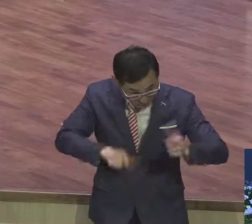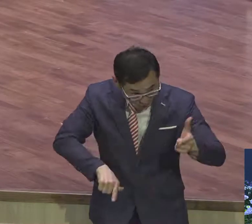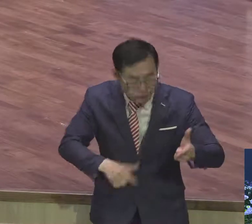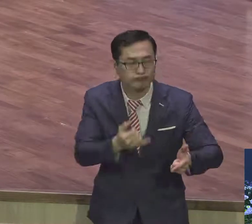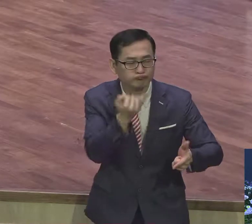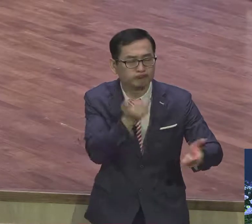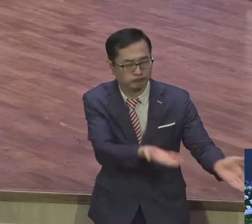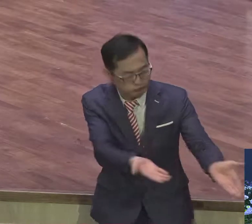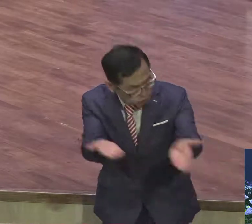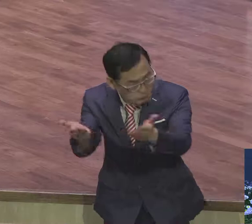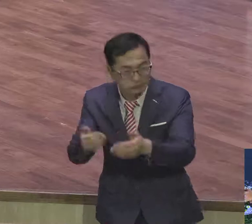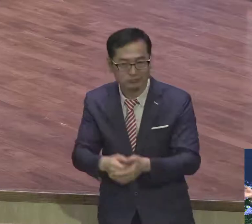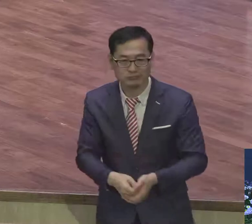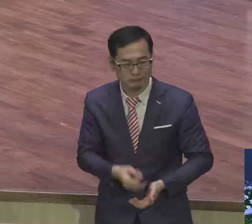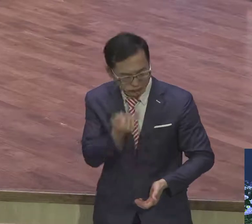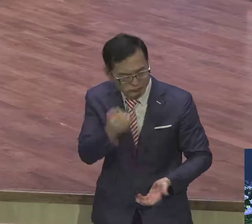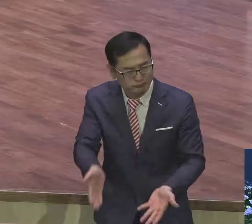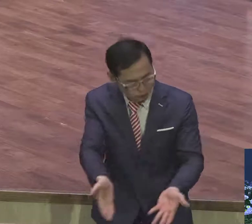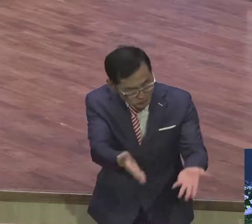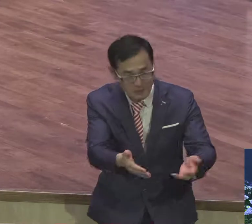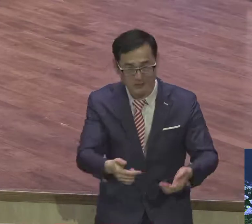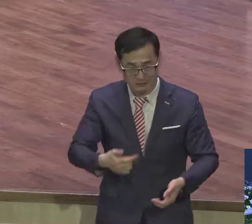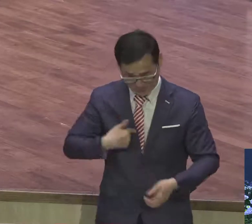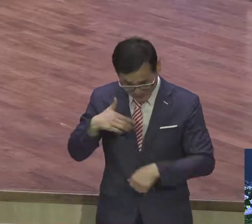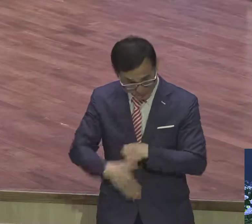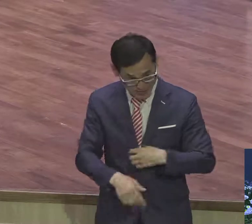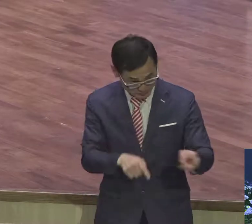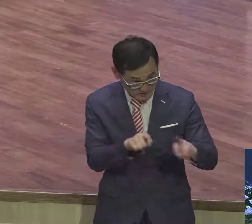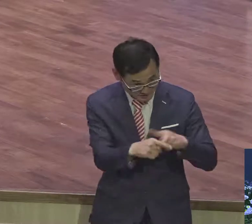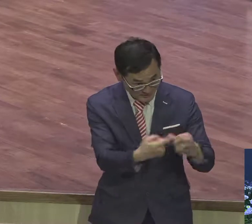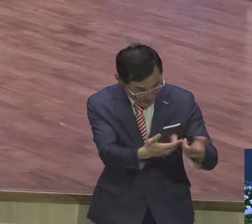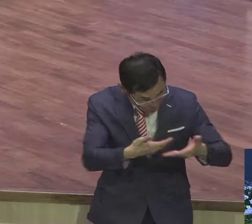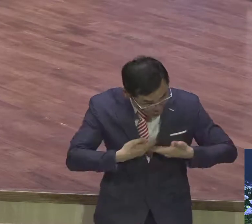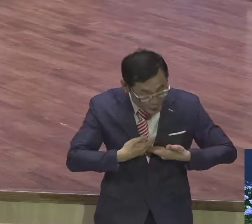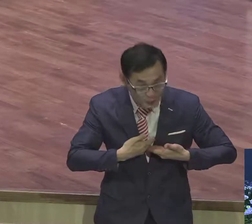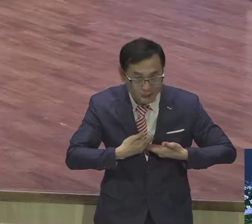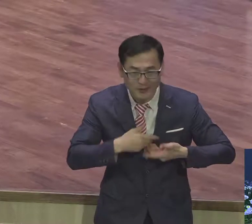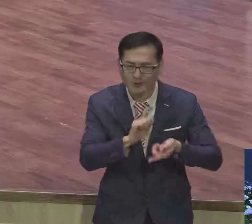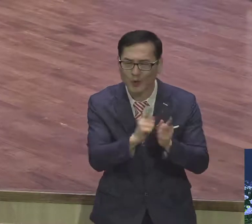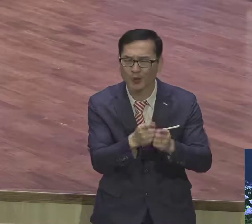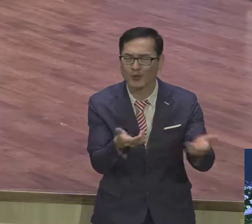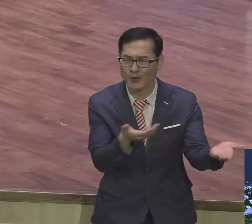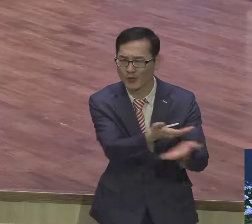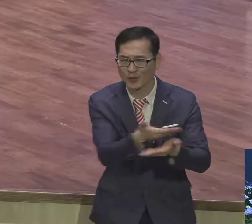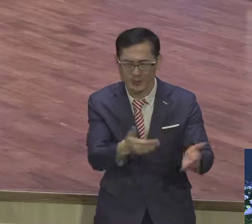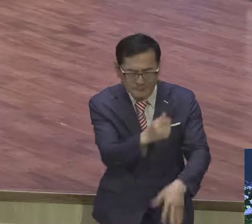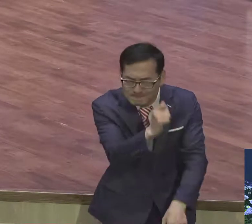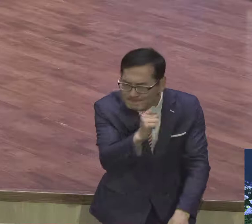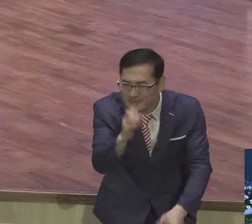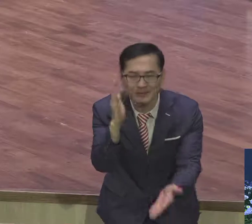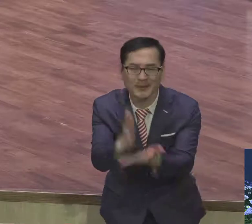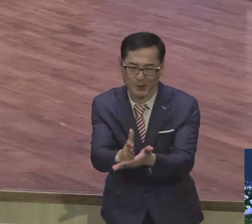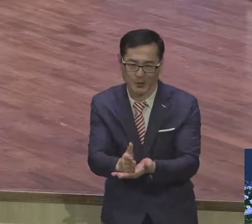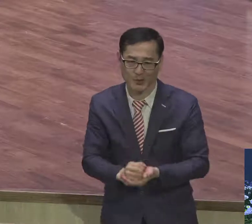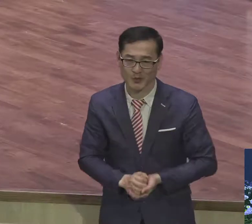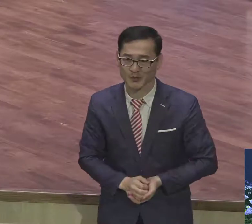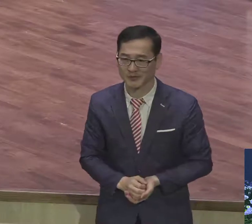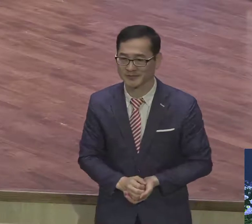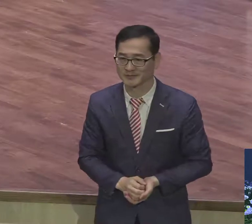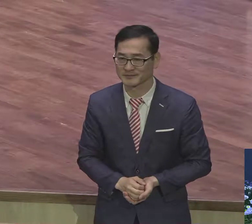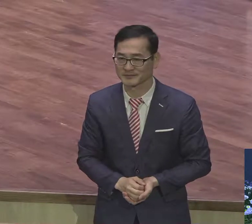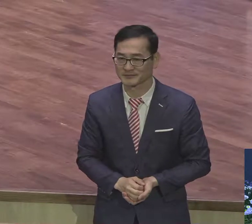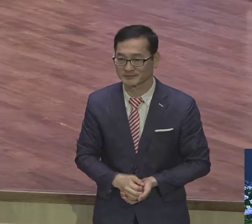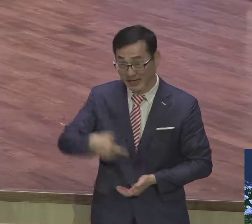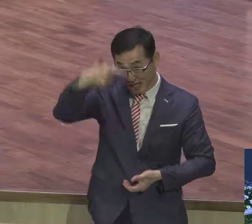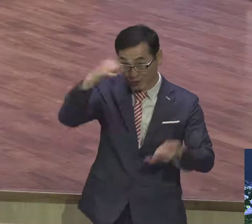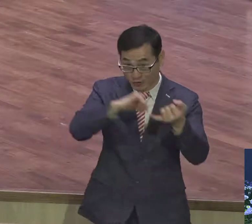사는 사람도 그렇게 또 그렇게 살면 되고 나를 그렇게 중요하게 지켰나 안 지켰나 그렇게 하지 말고 중요하게 네가